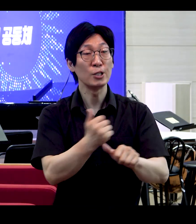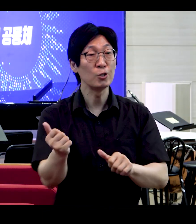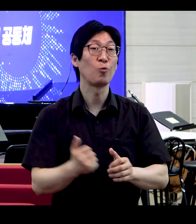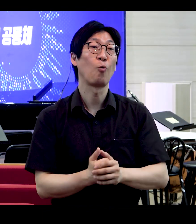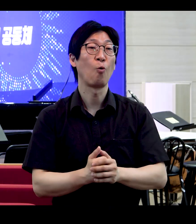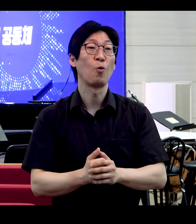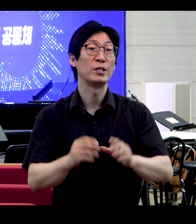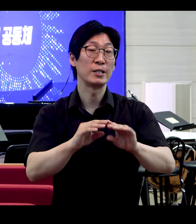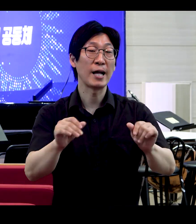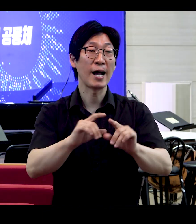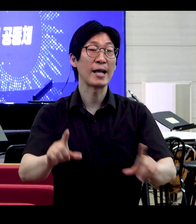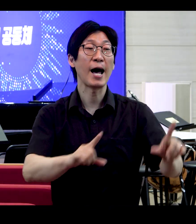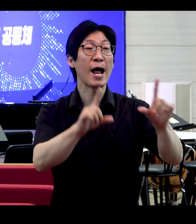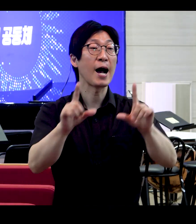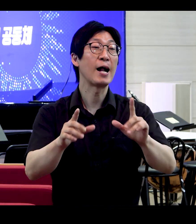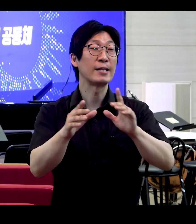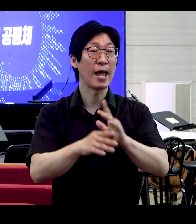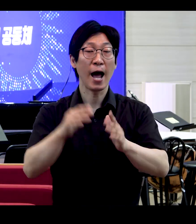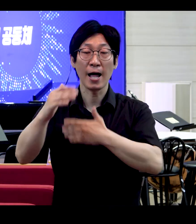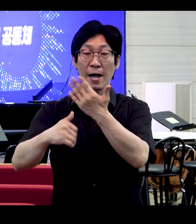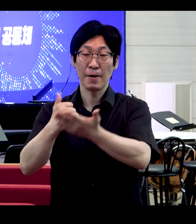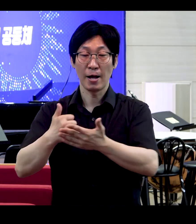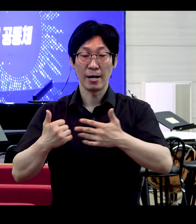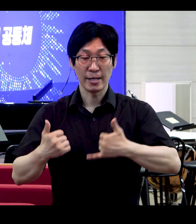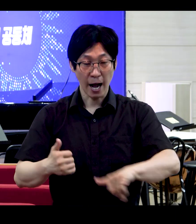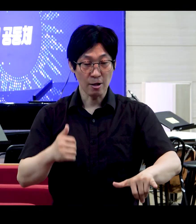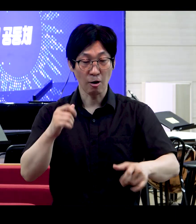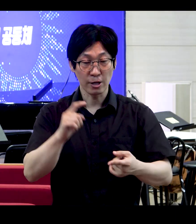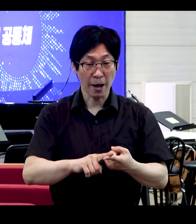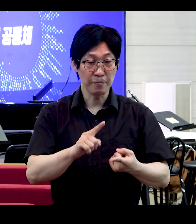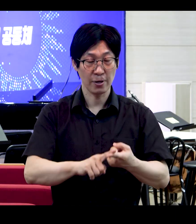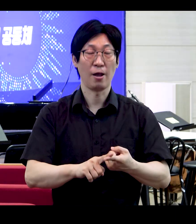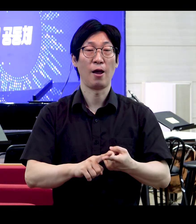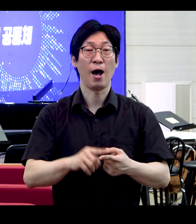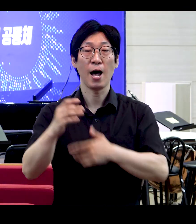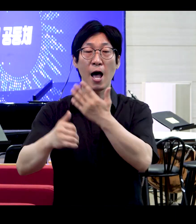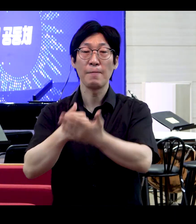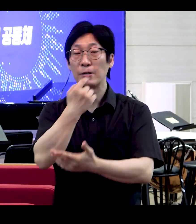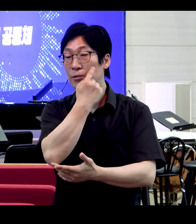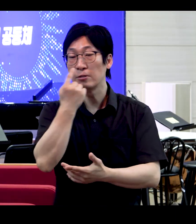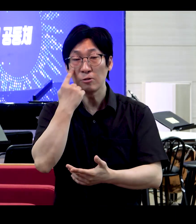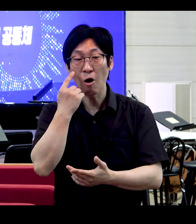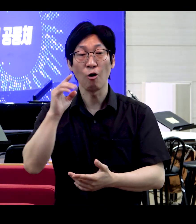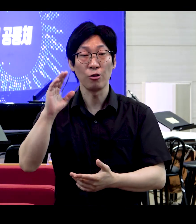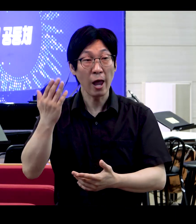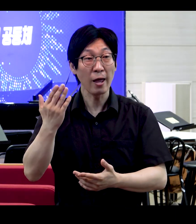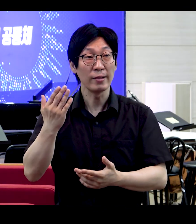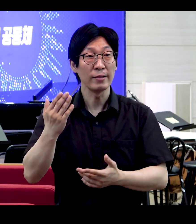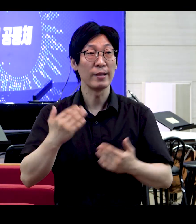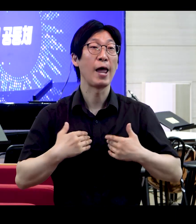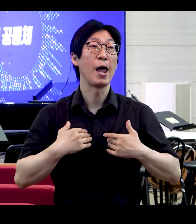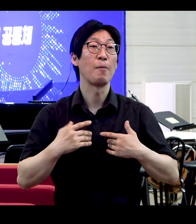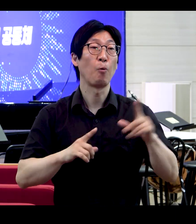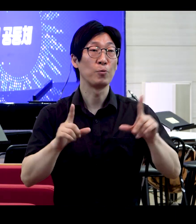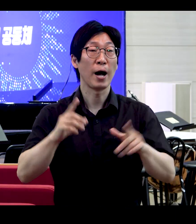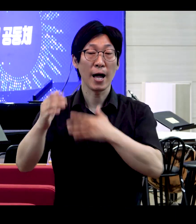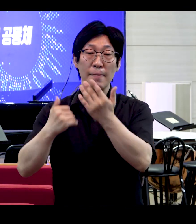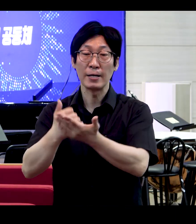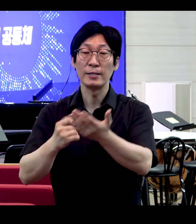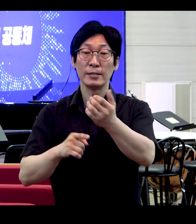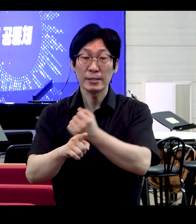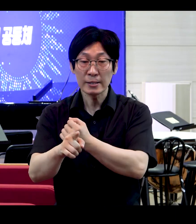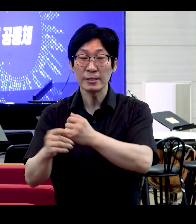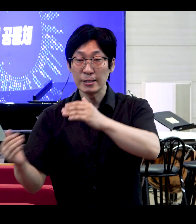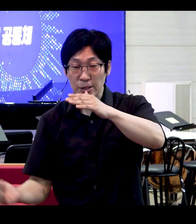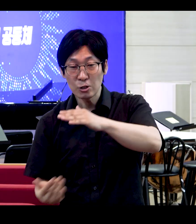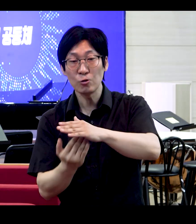이기고 그리고 이 땅 가운데 살아가면서 하나님의 자녀로 하나님을 증거하며 그렇게 하나님의